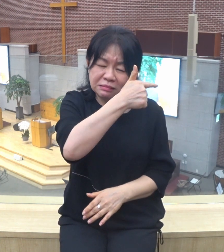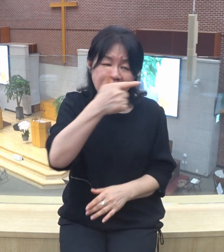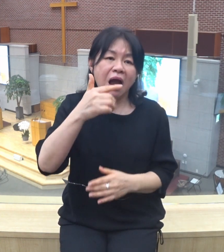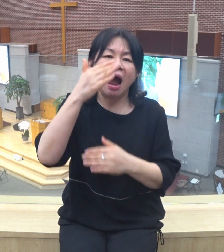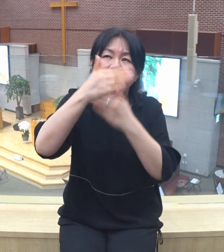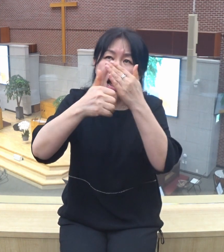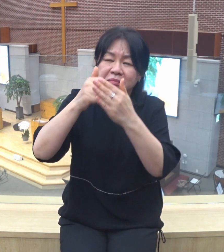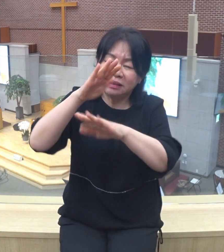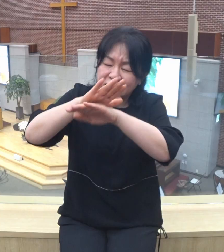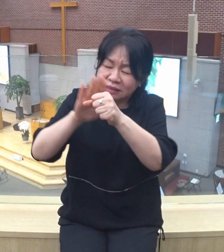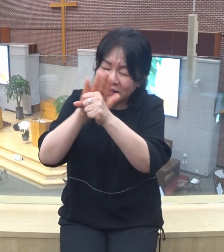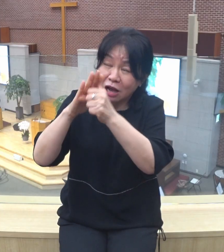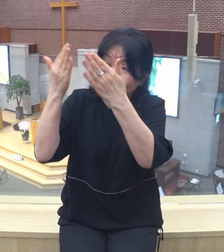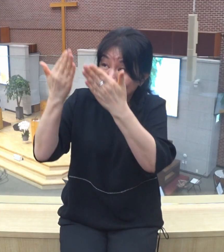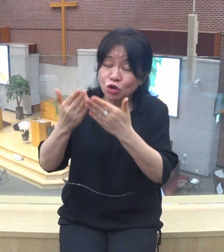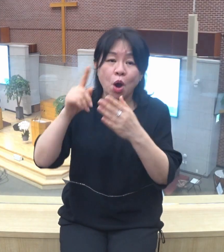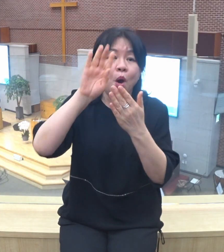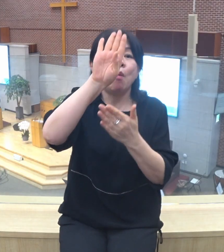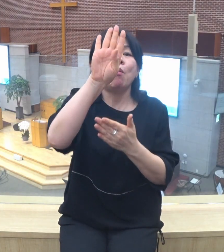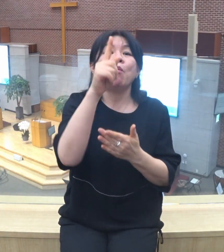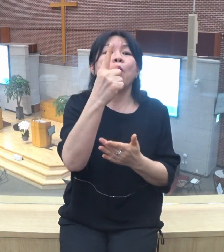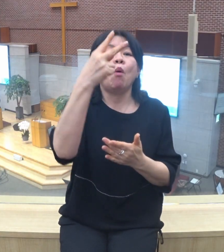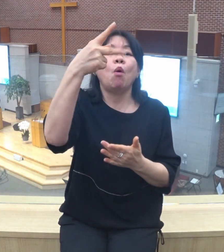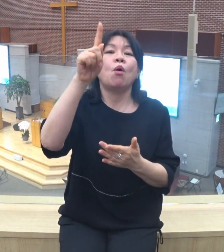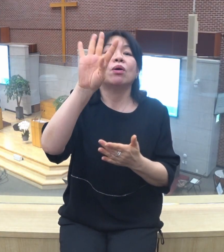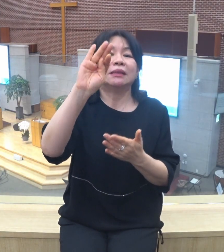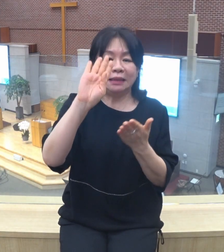보답하는 것입니다. 자, 5절부터 6절을